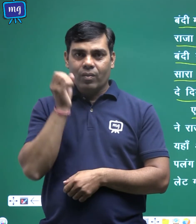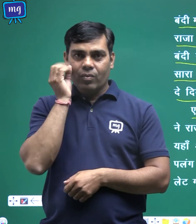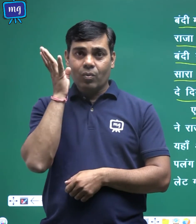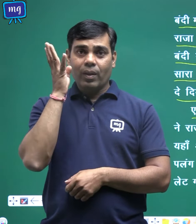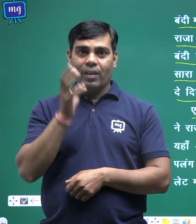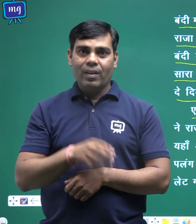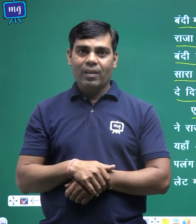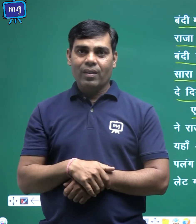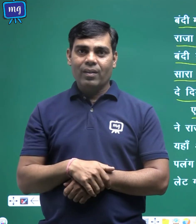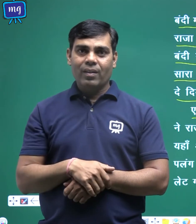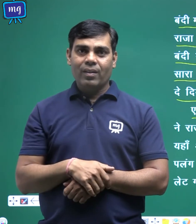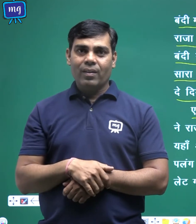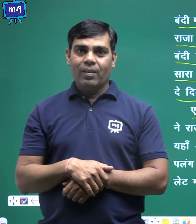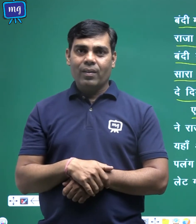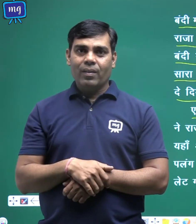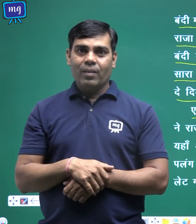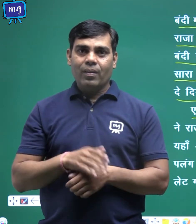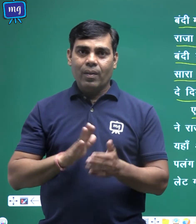प्रातःकाल मंत्री